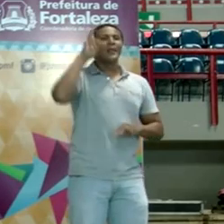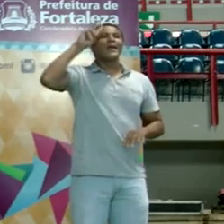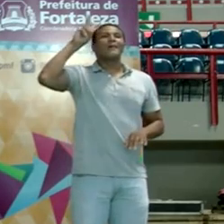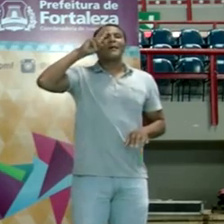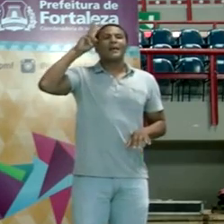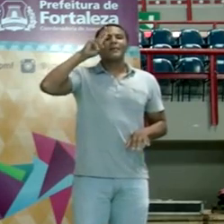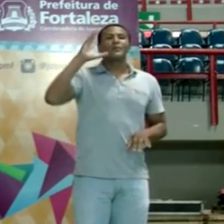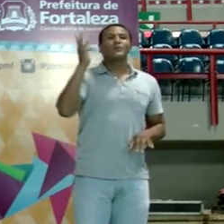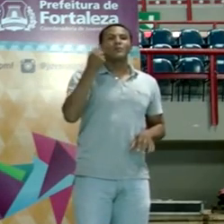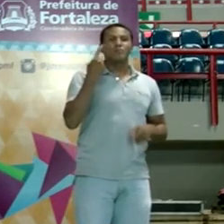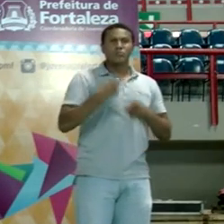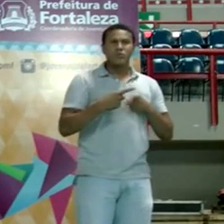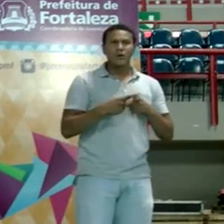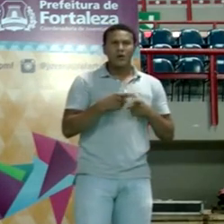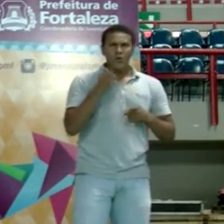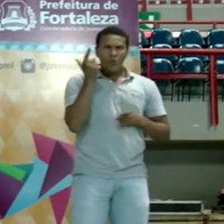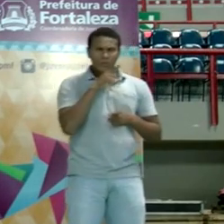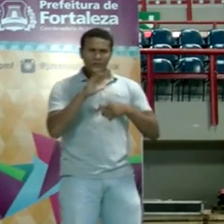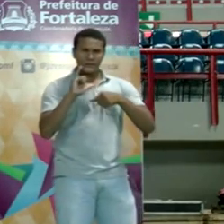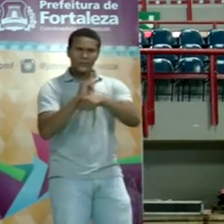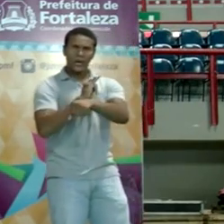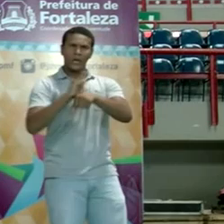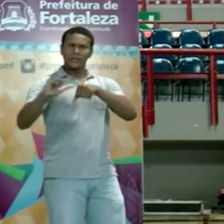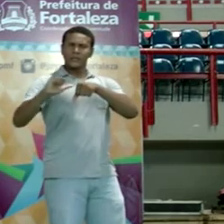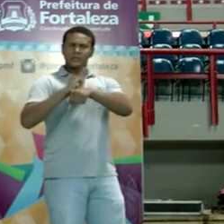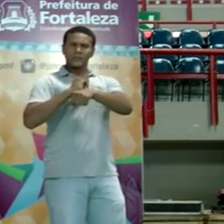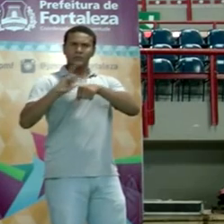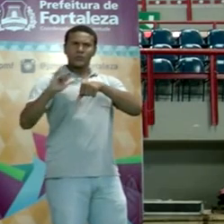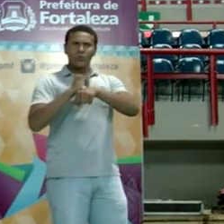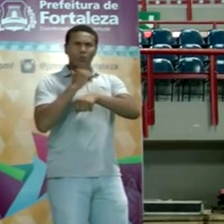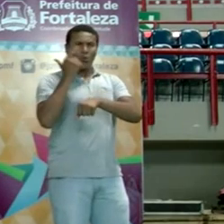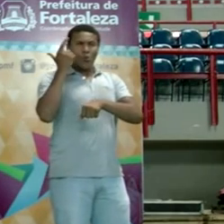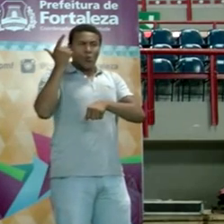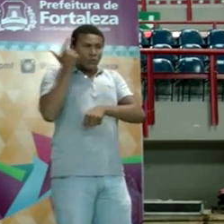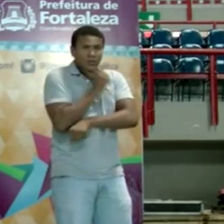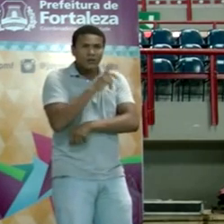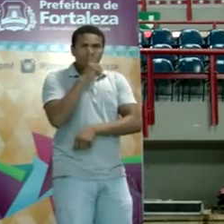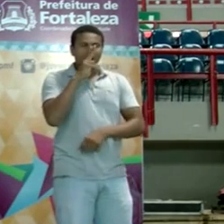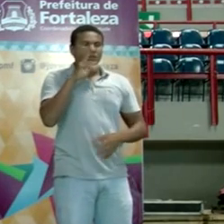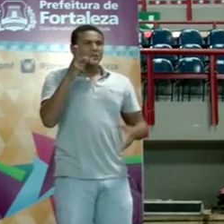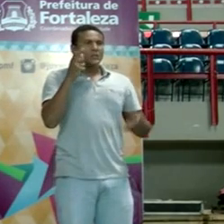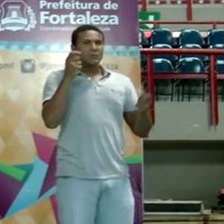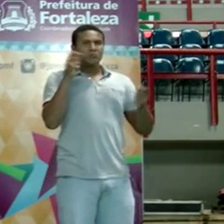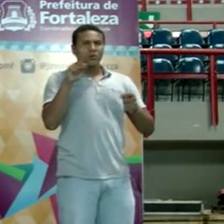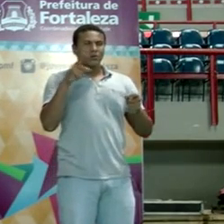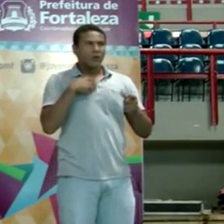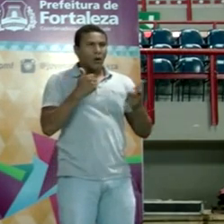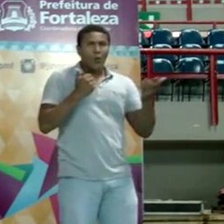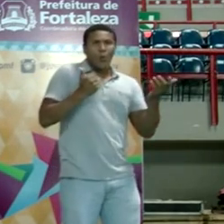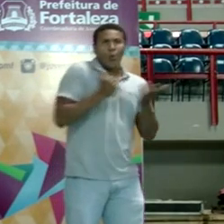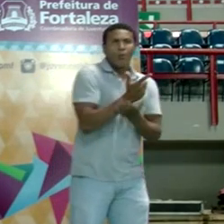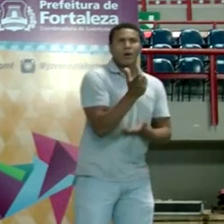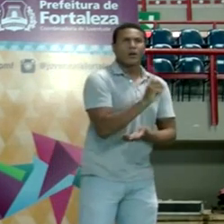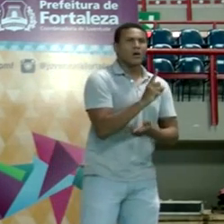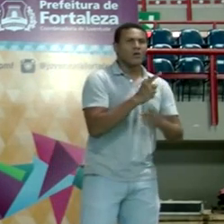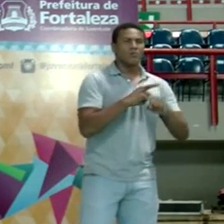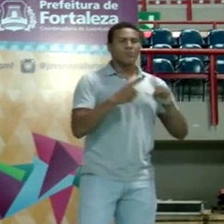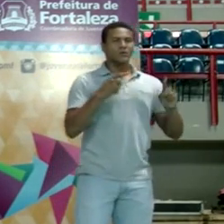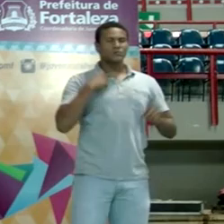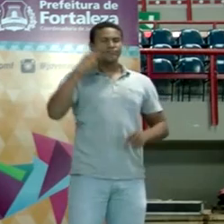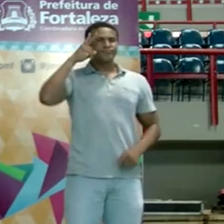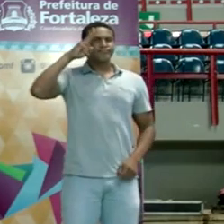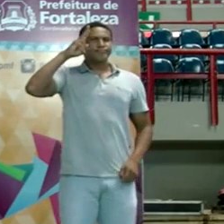né? Porque eles arranjam uma estratégia de você, mesmo sem precisar consumir aquele produto, mas